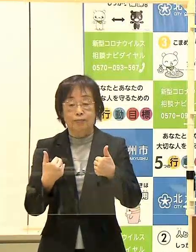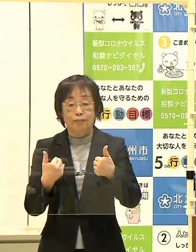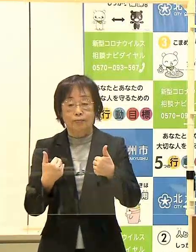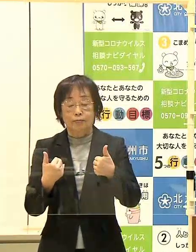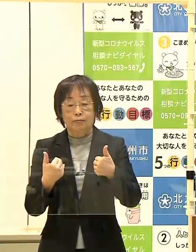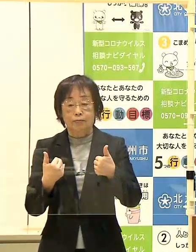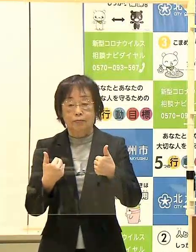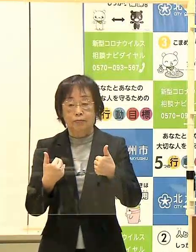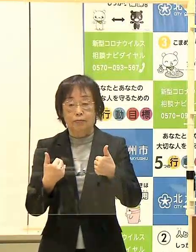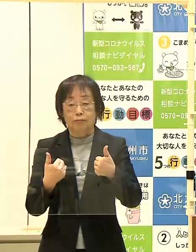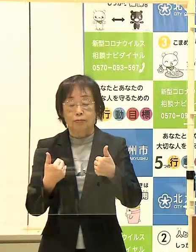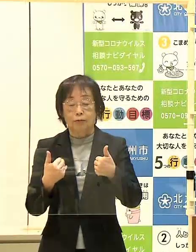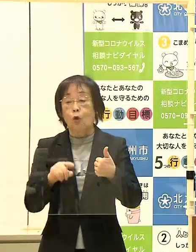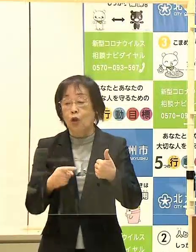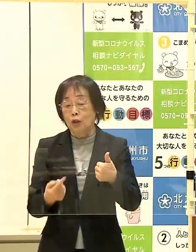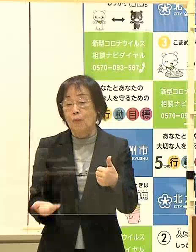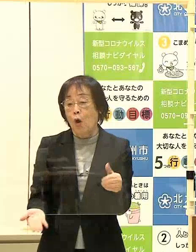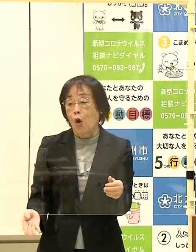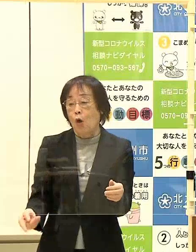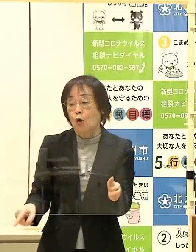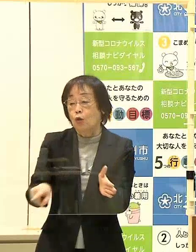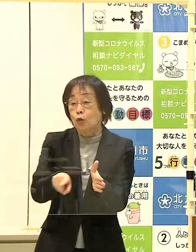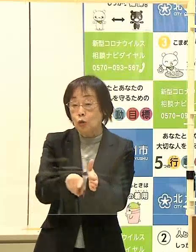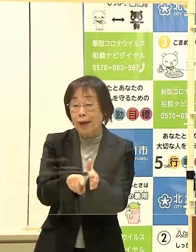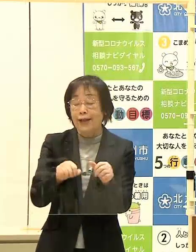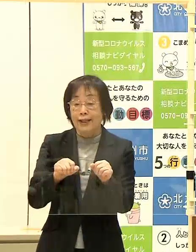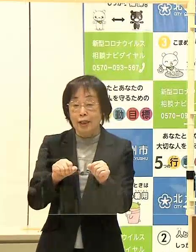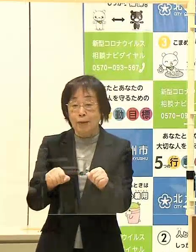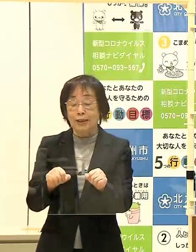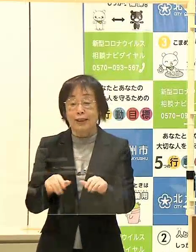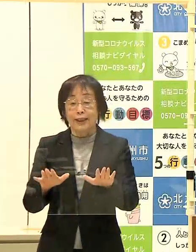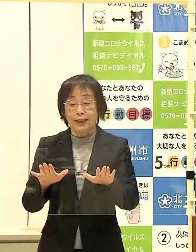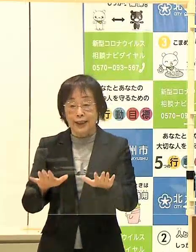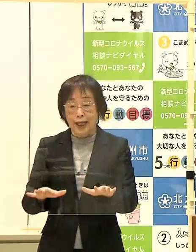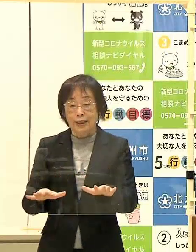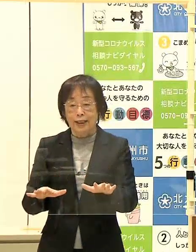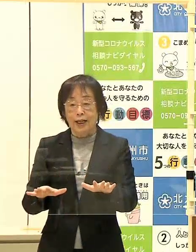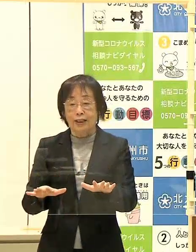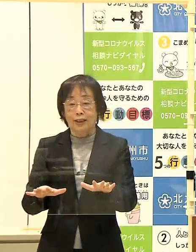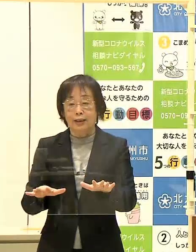ものも入ってまいりますあの現在